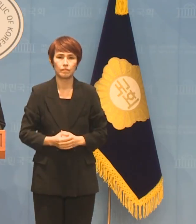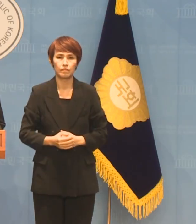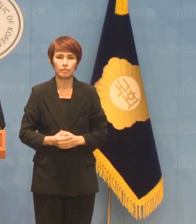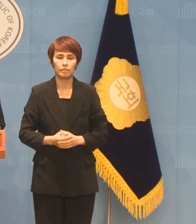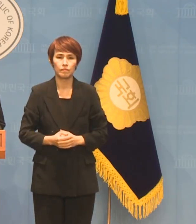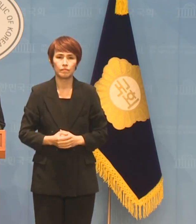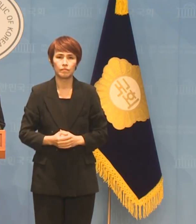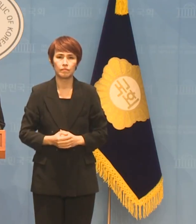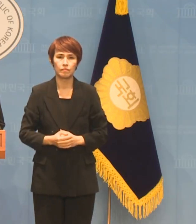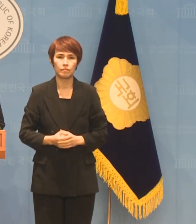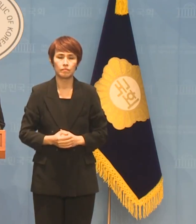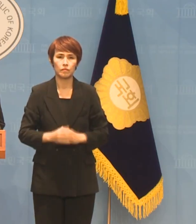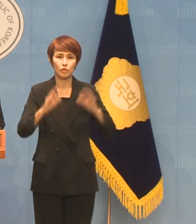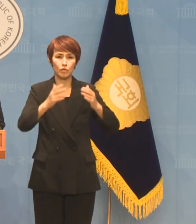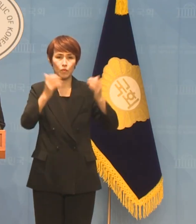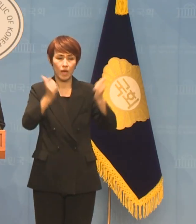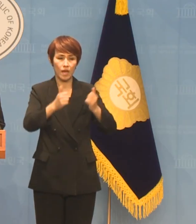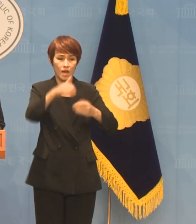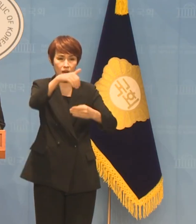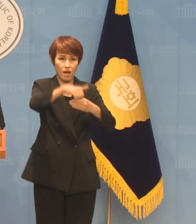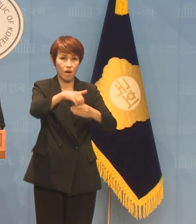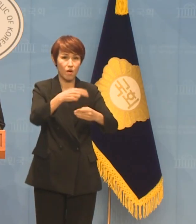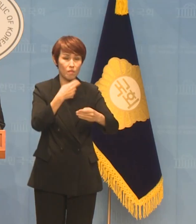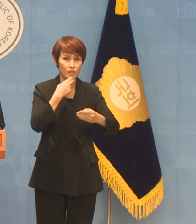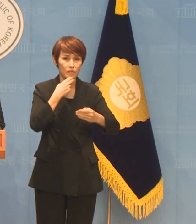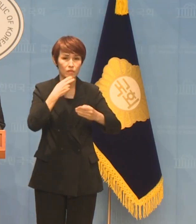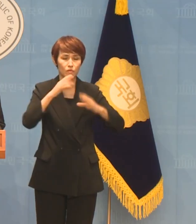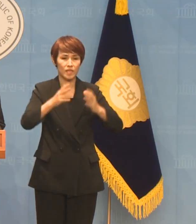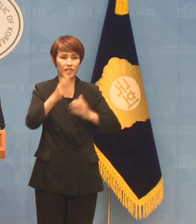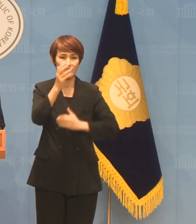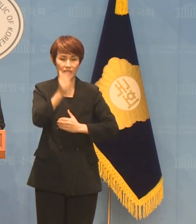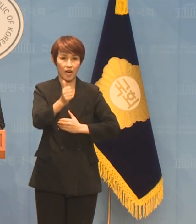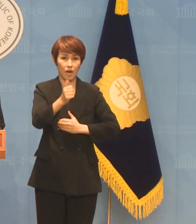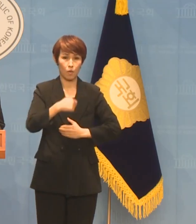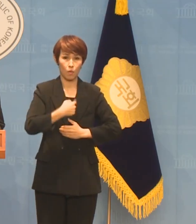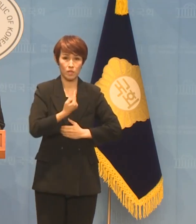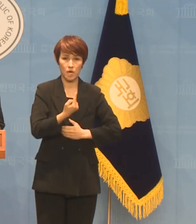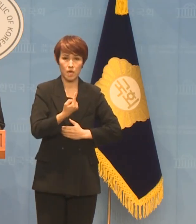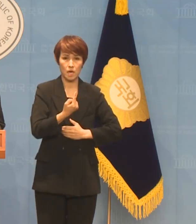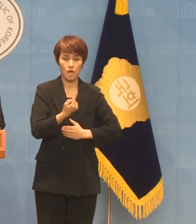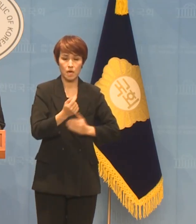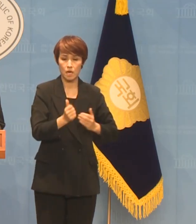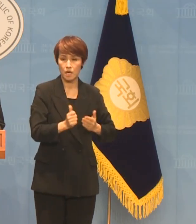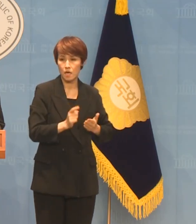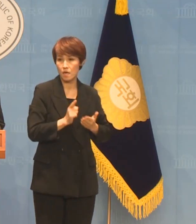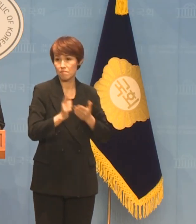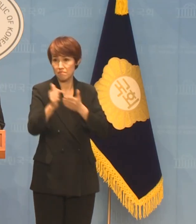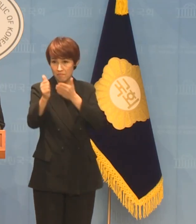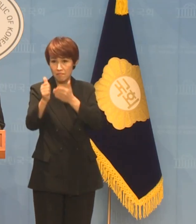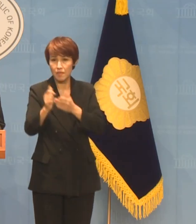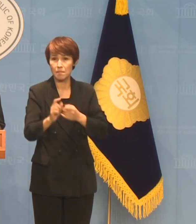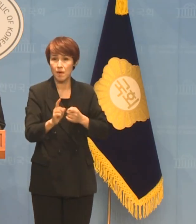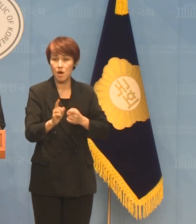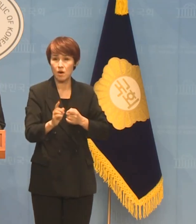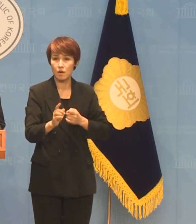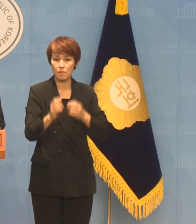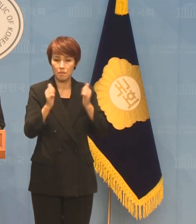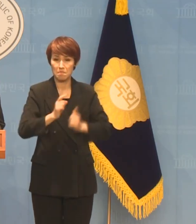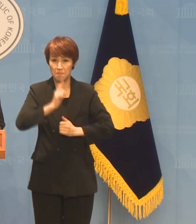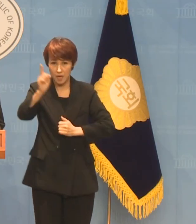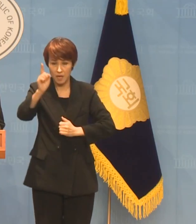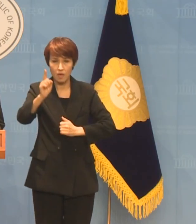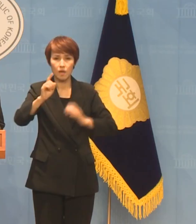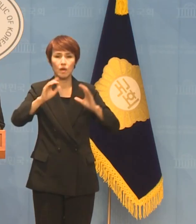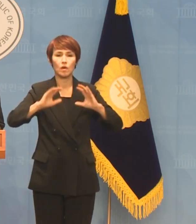일단은 국회 표결 없이 우원식 의장 혼자 임의로 청구한 권한쟁의 심판이